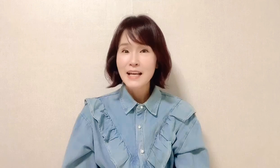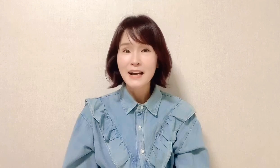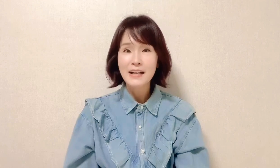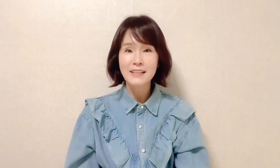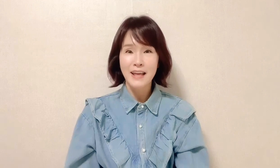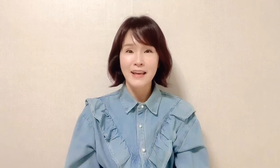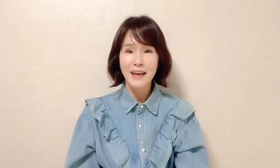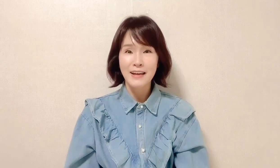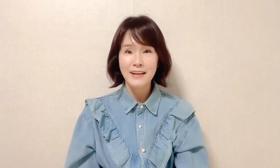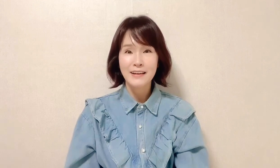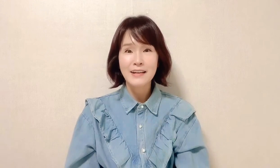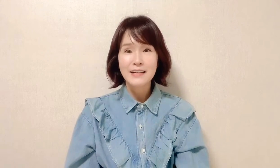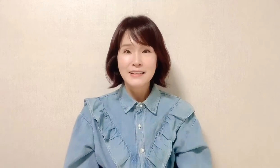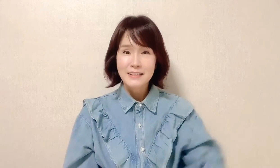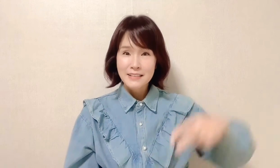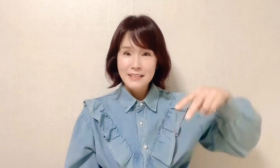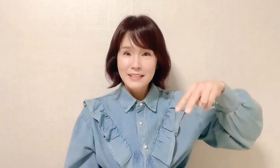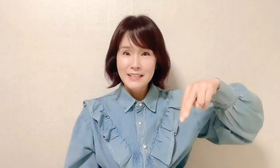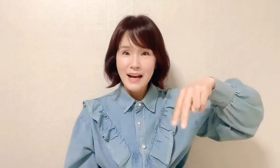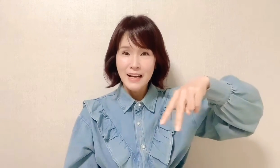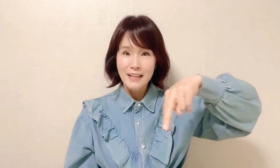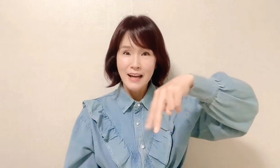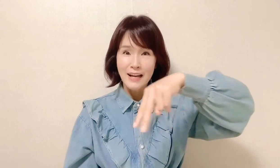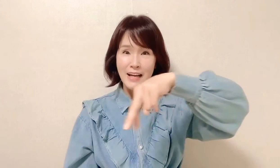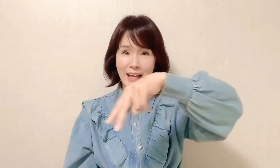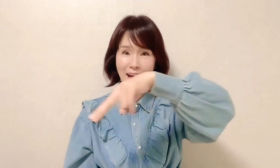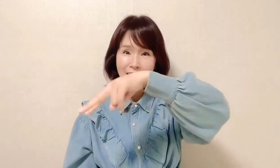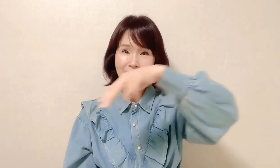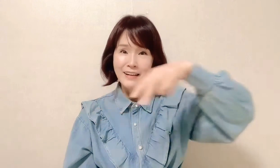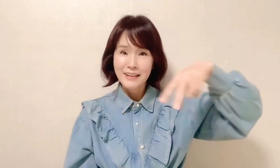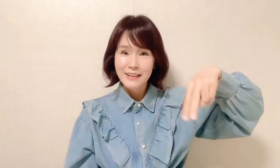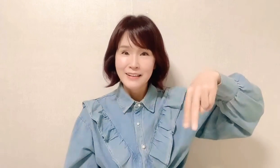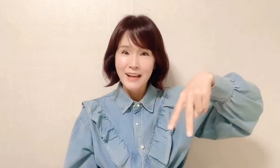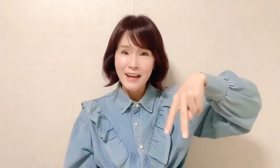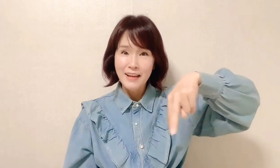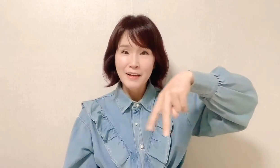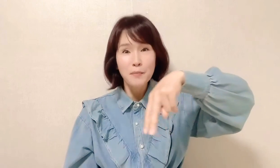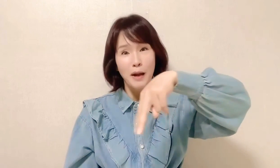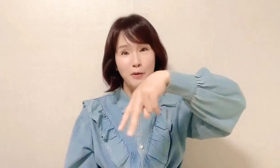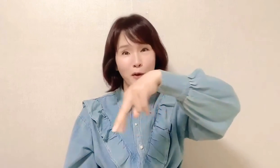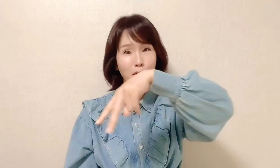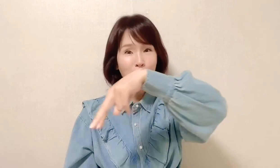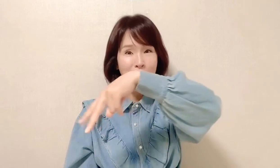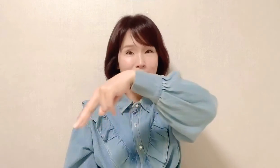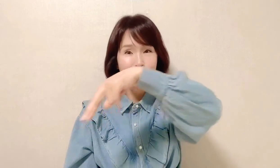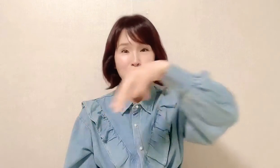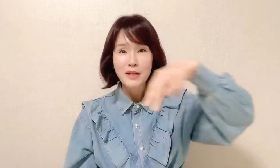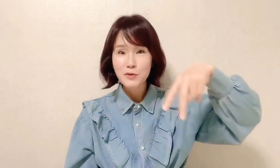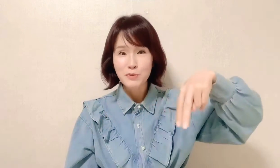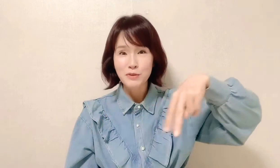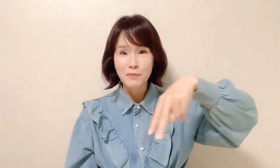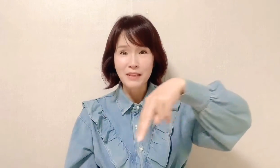지나갈 때에 지나가다, 가다. 네, 발로 걸어가는 표현 해주시면 됩니다.